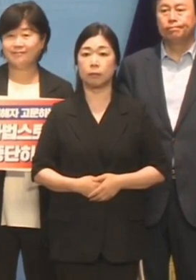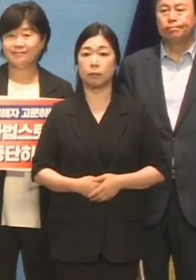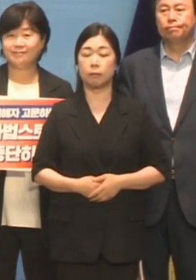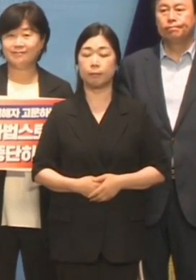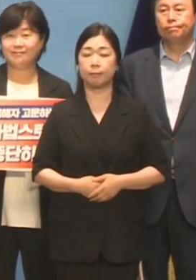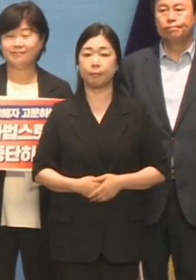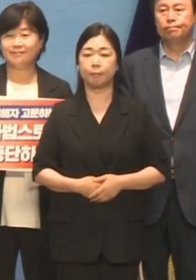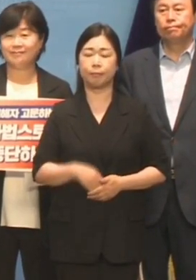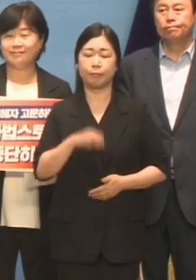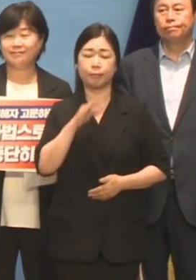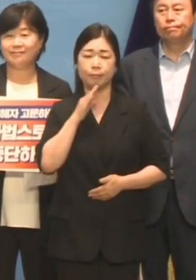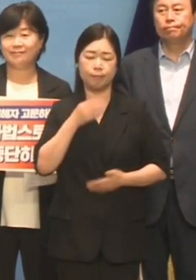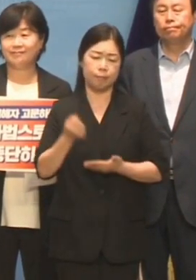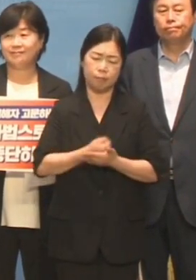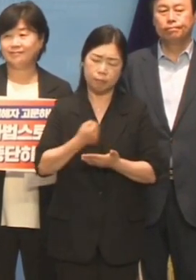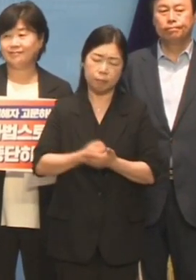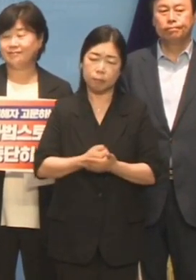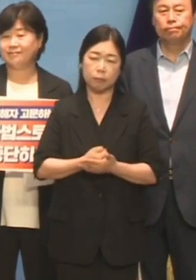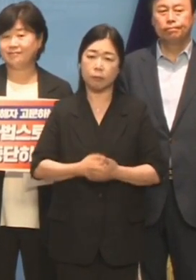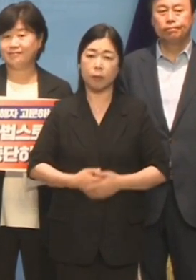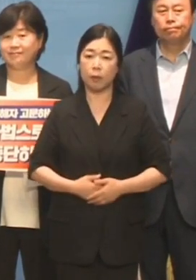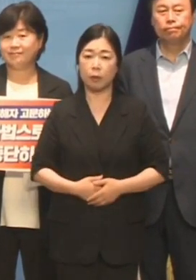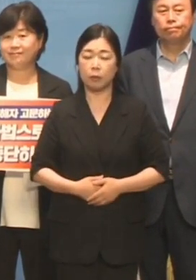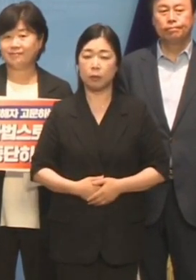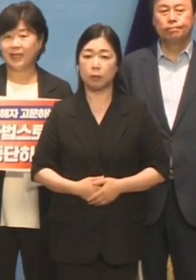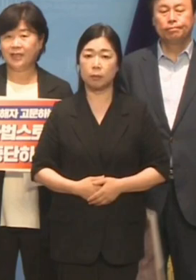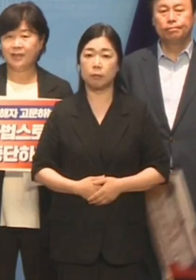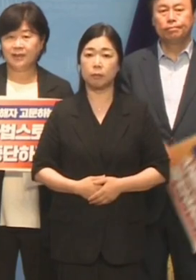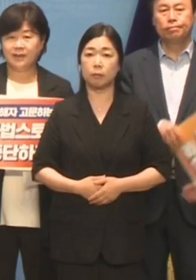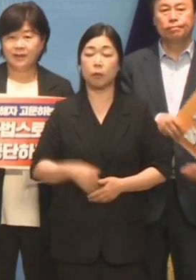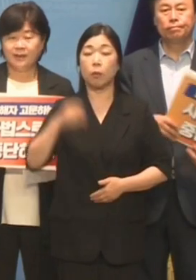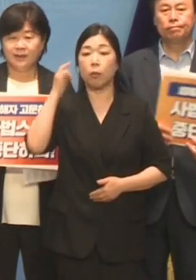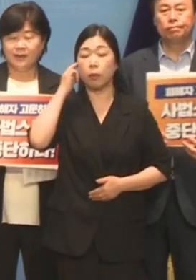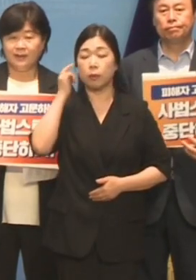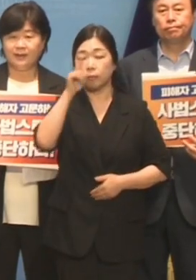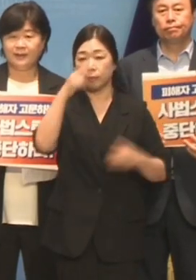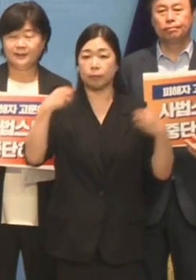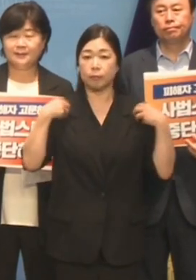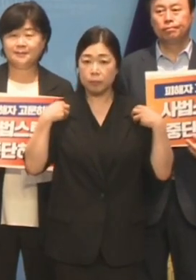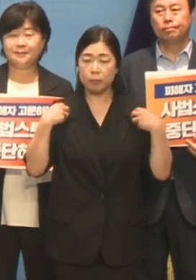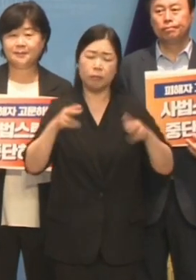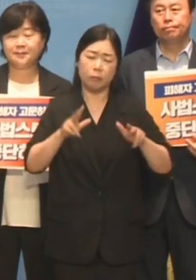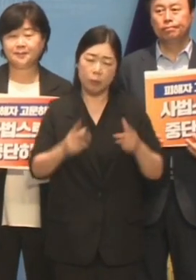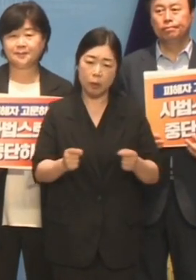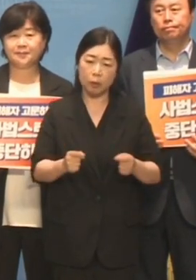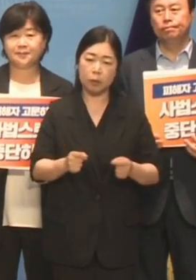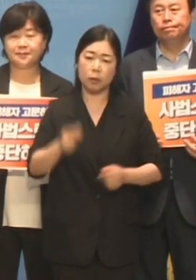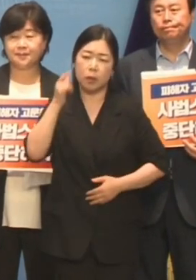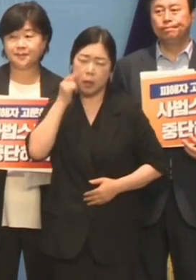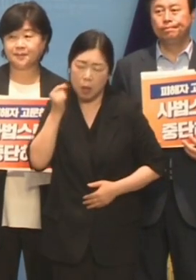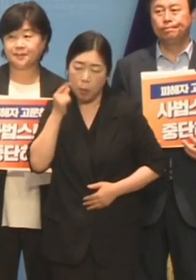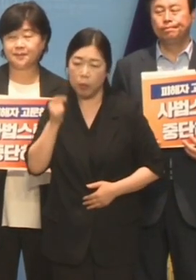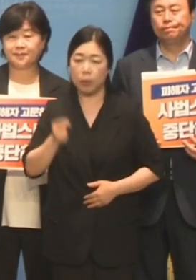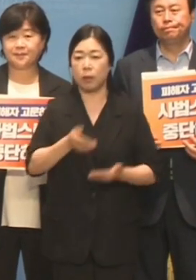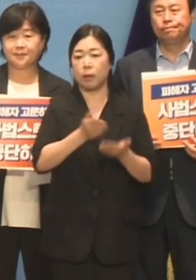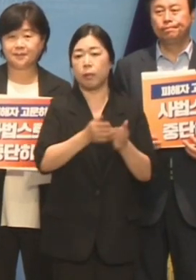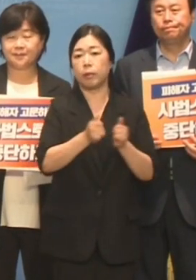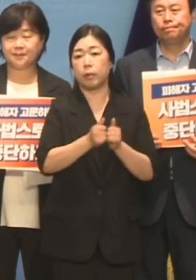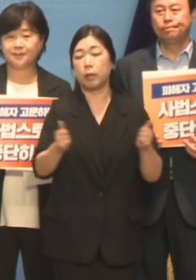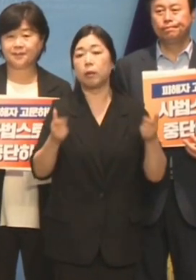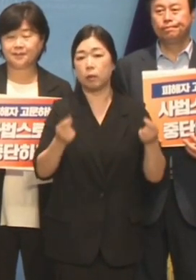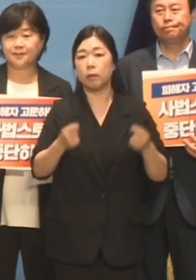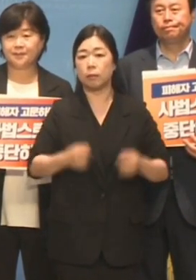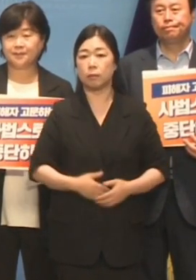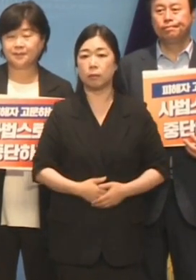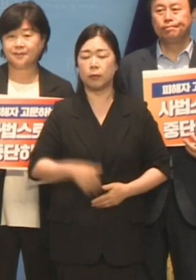네, 정말 참담합니다. 왜 이 정부는 이렇게 일본의 대변인